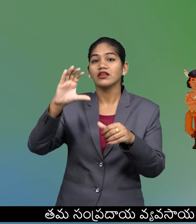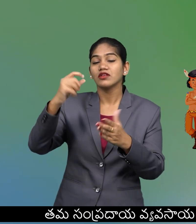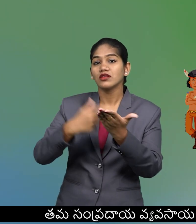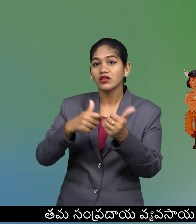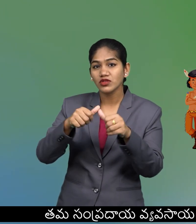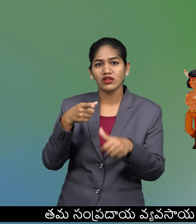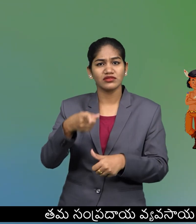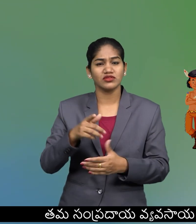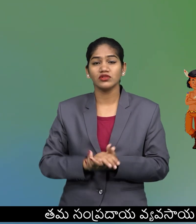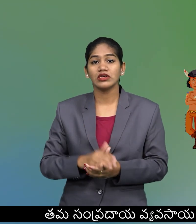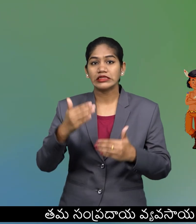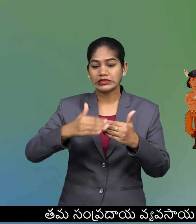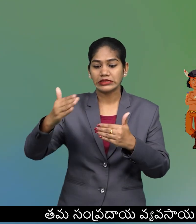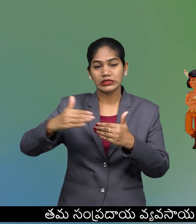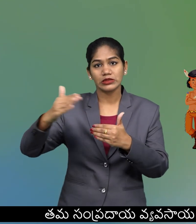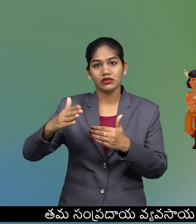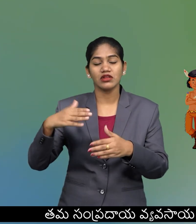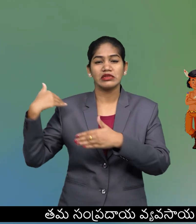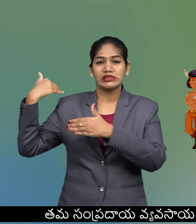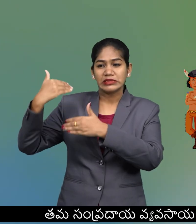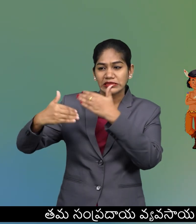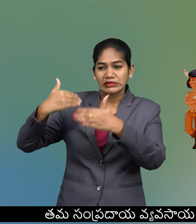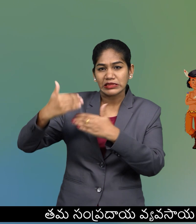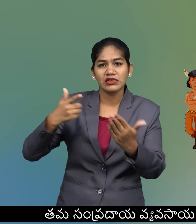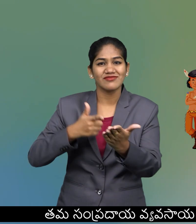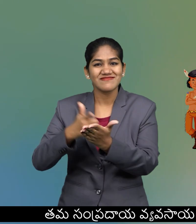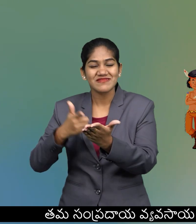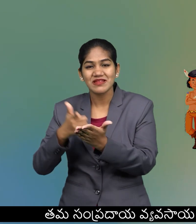తమ సాంప్రదాయ వ్యవసాయ పద్ధతులను కొనసాగించలేకపోయాయి.